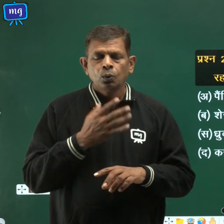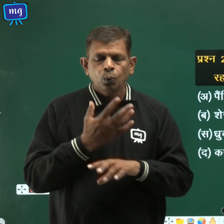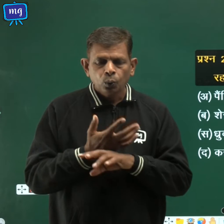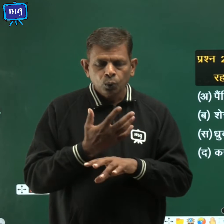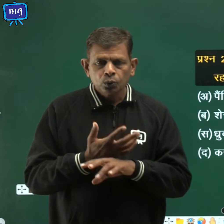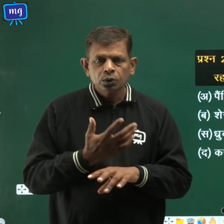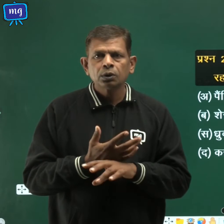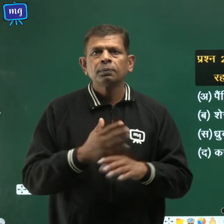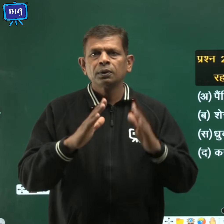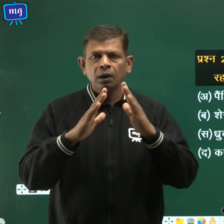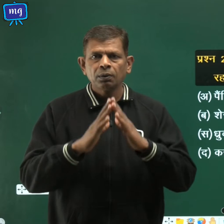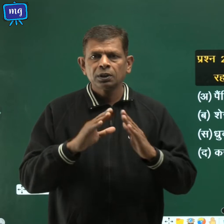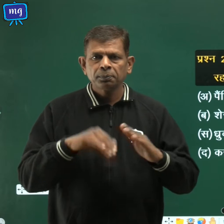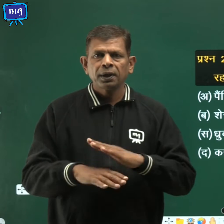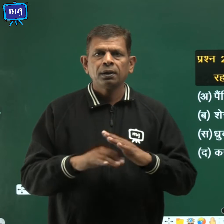उष्णकटिबंधीय आवास में